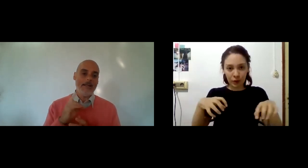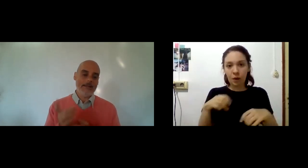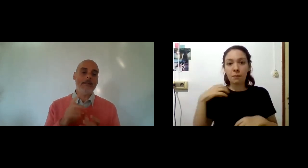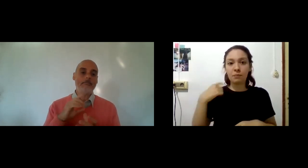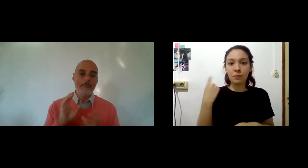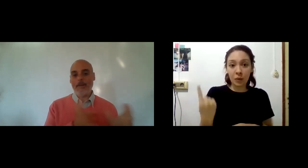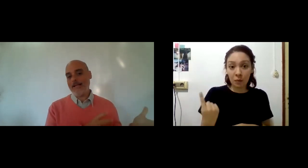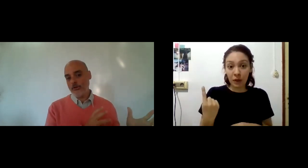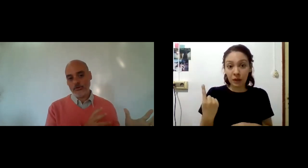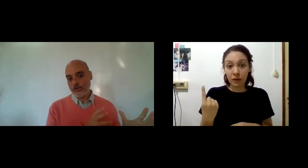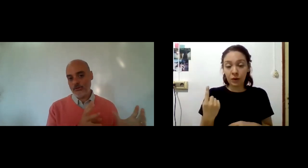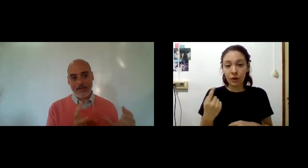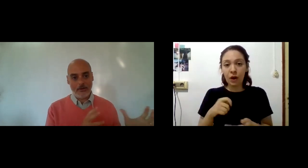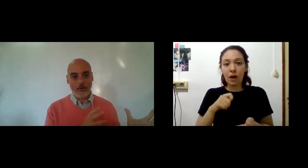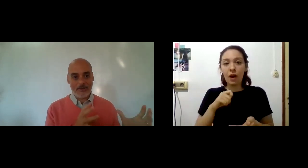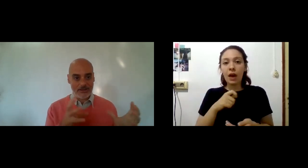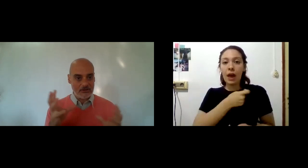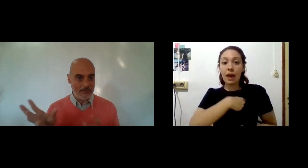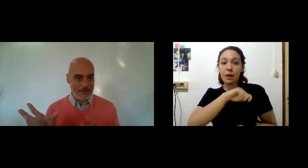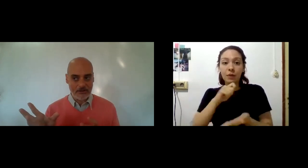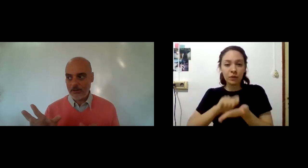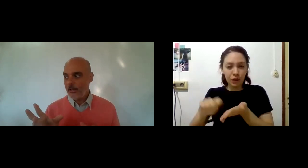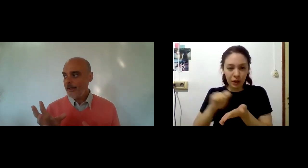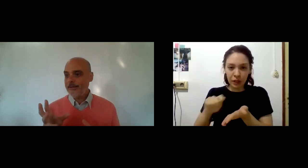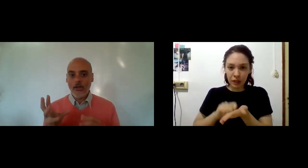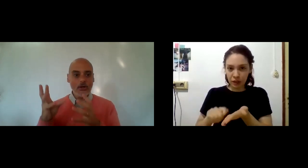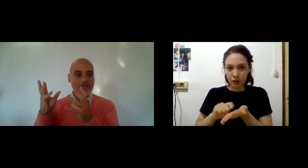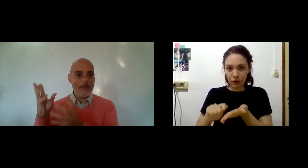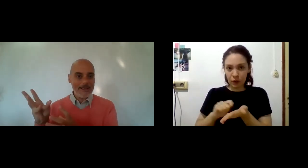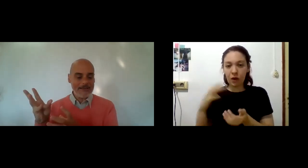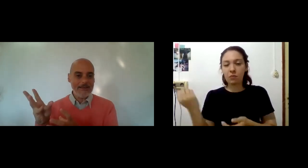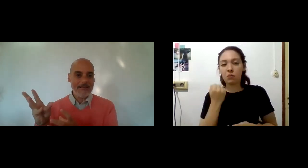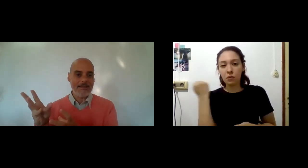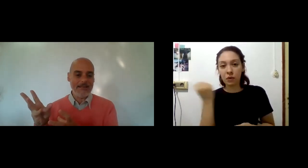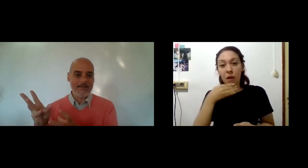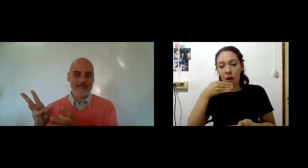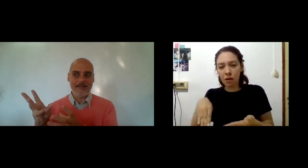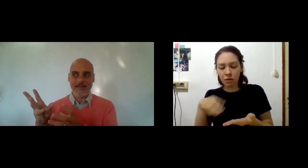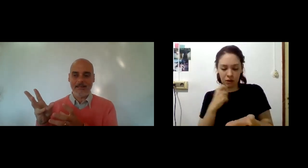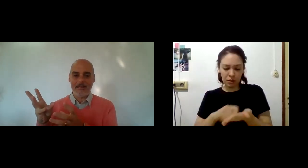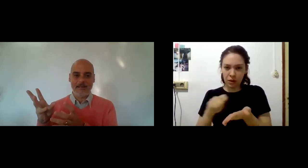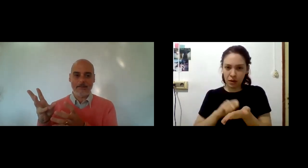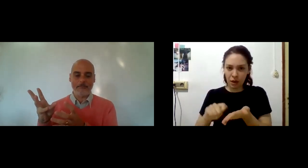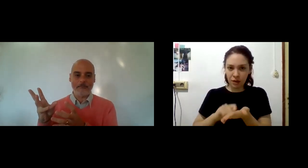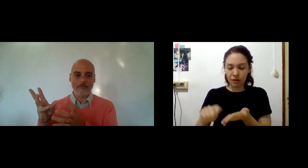y para el caso de los sordos igual, ¿no? Comprensión lectora de español. Y otra parte que es